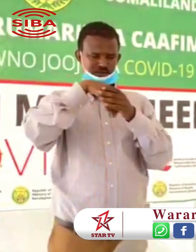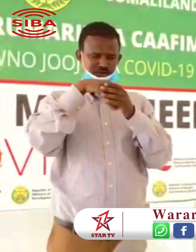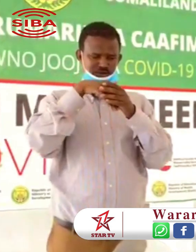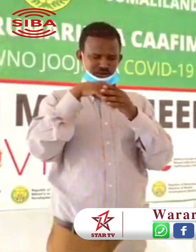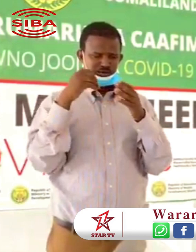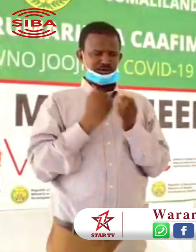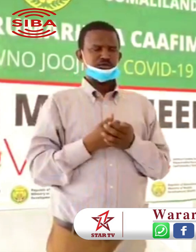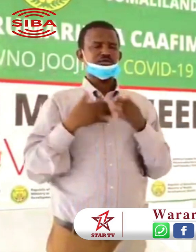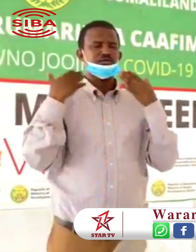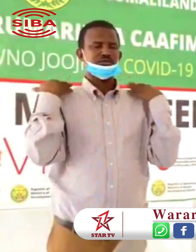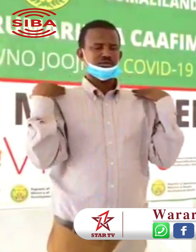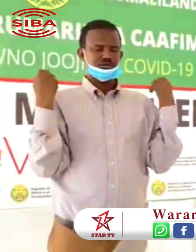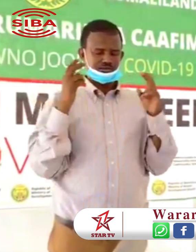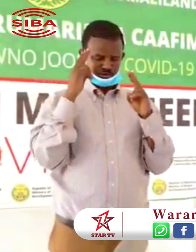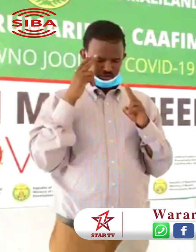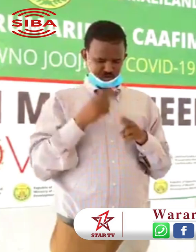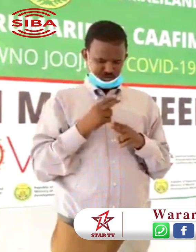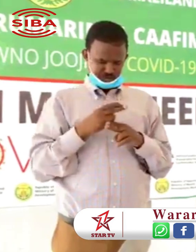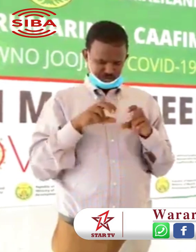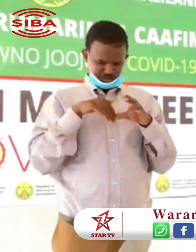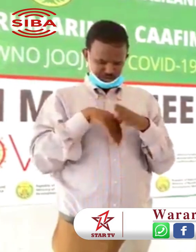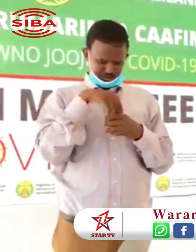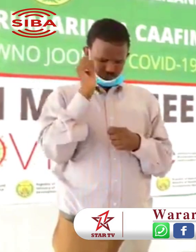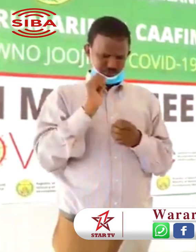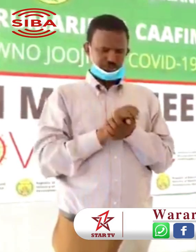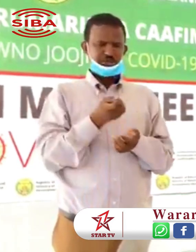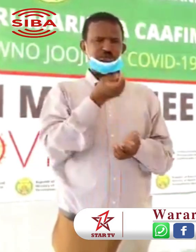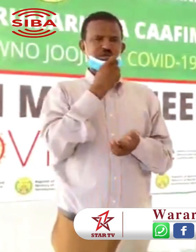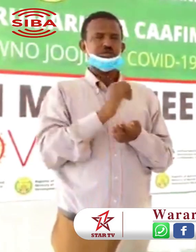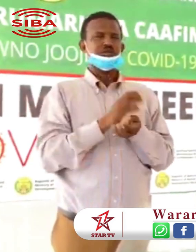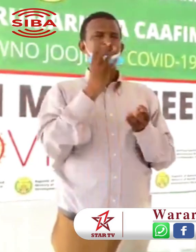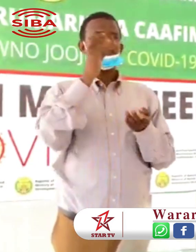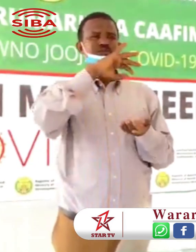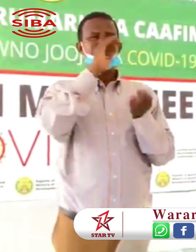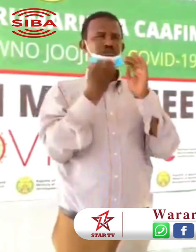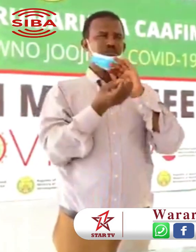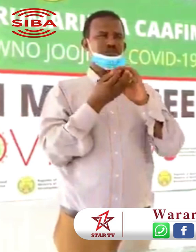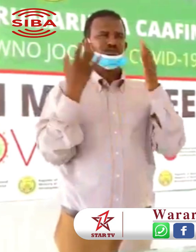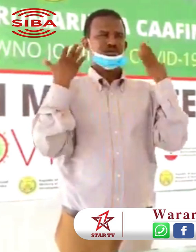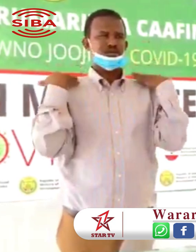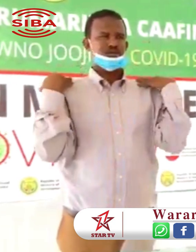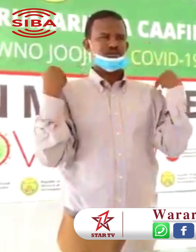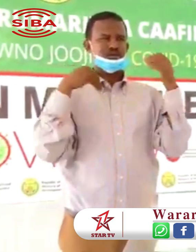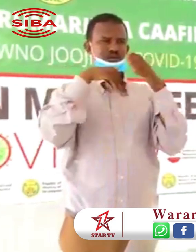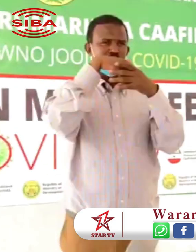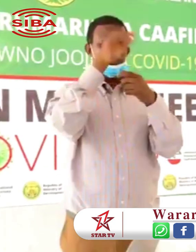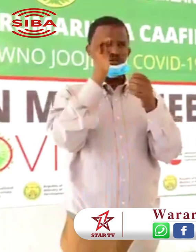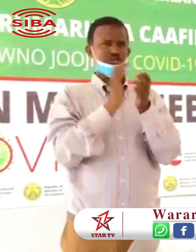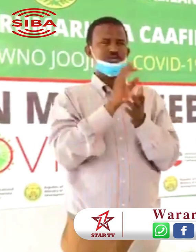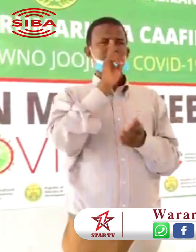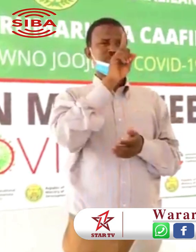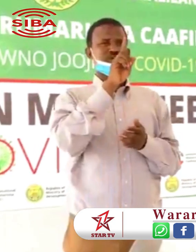qof ayaa ka bogsaday tirada guud ee cudurka laga daweeyay intii uu jiray ee ka bogsatay waa 148